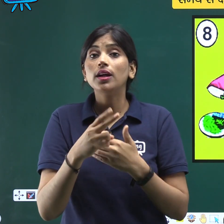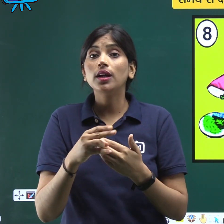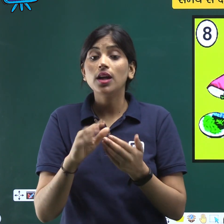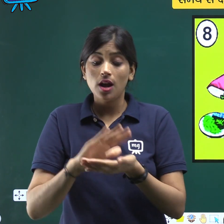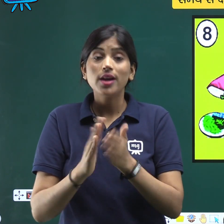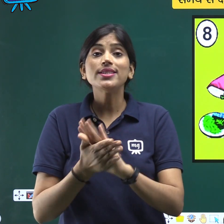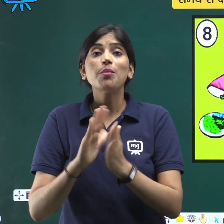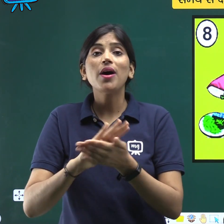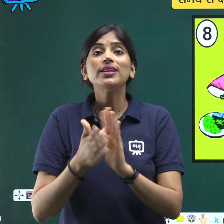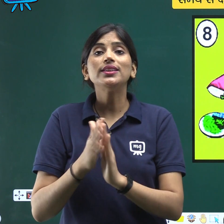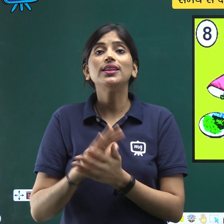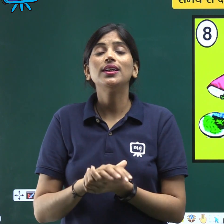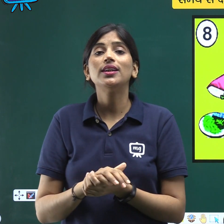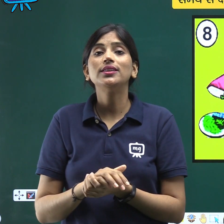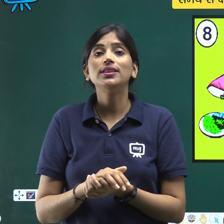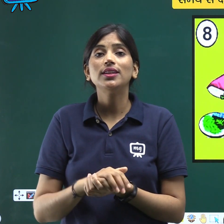चपाती,